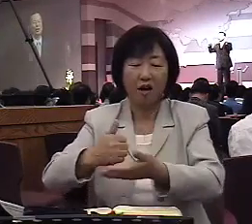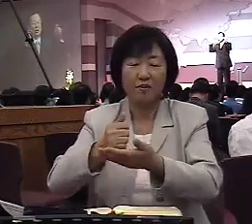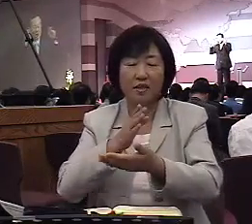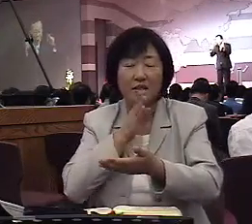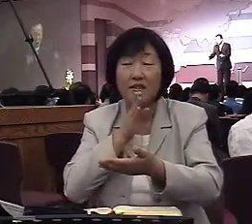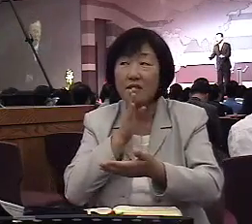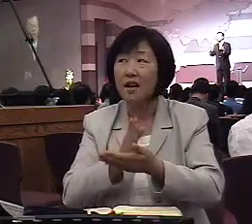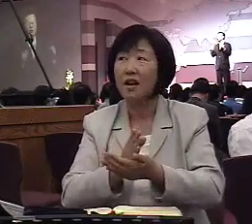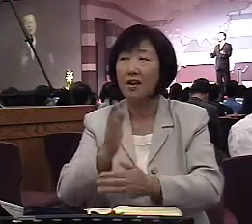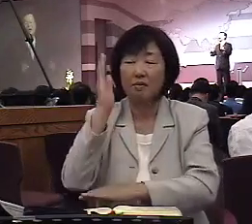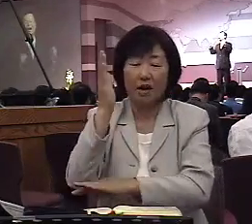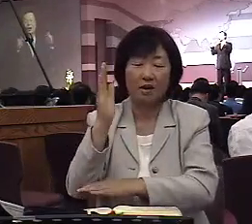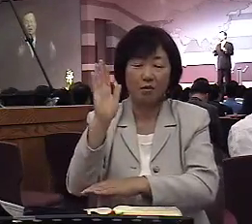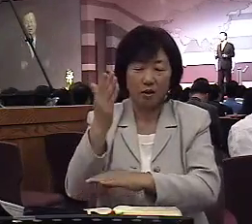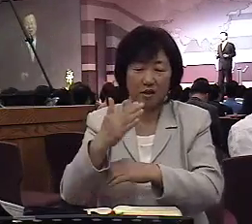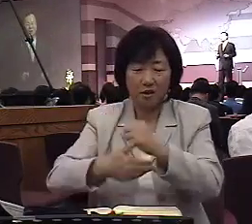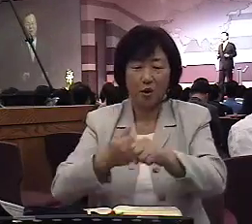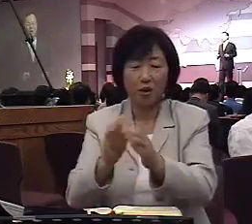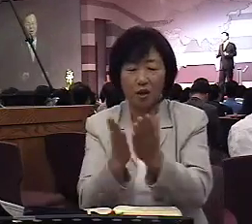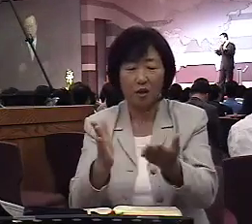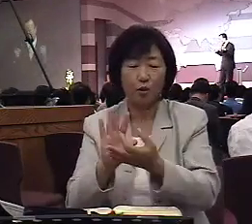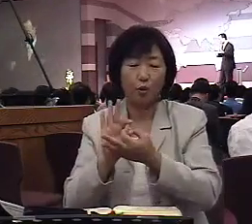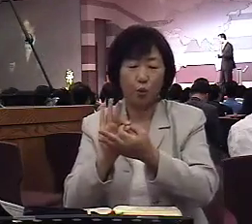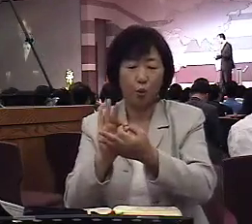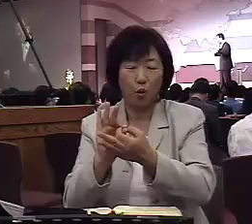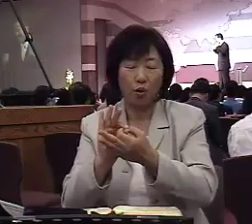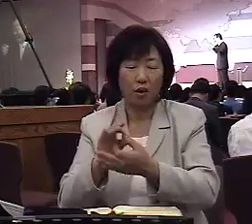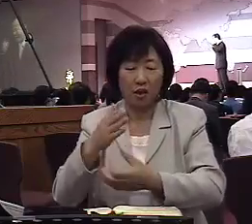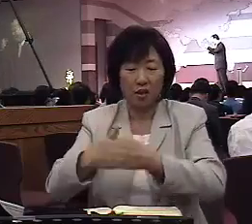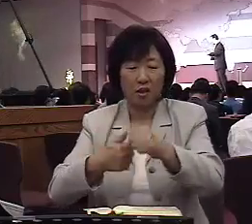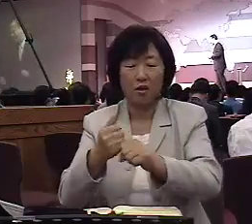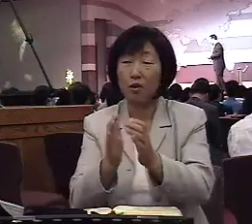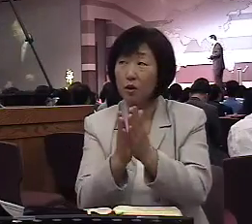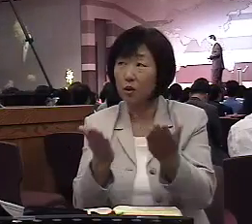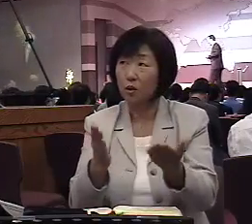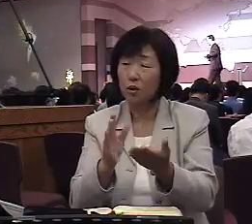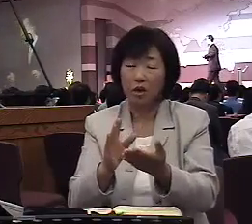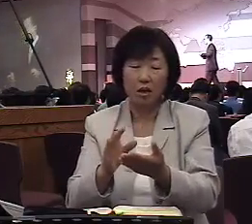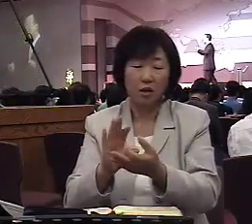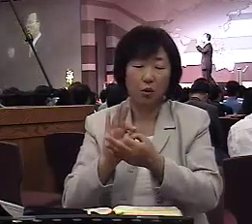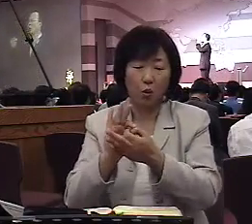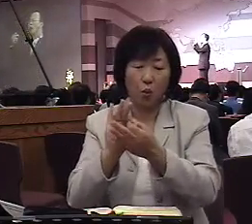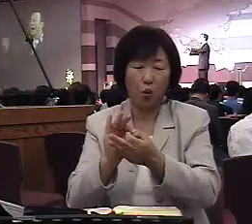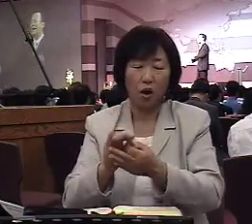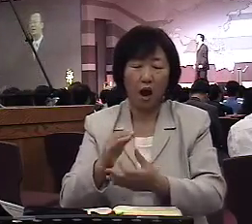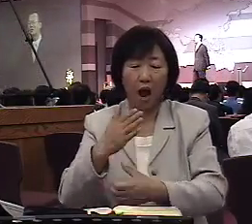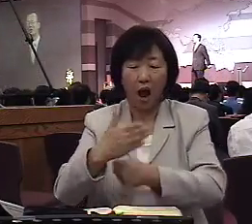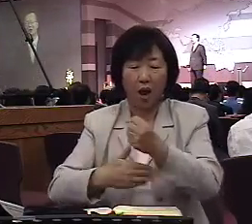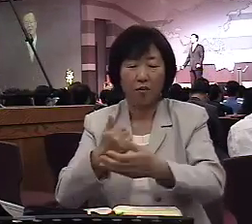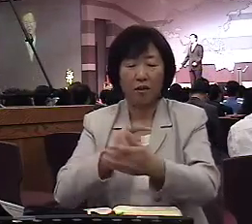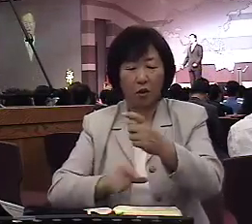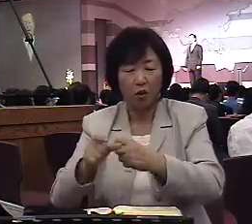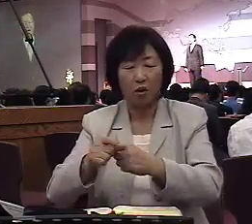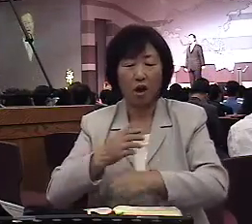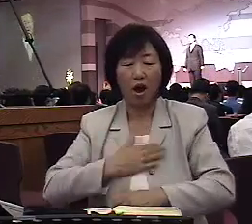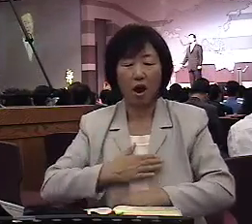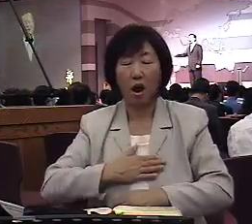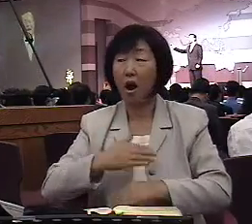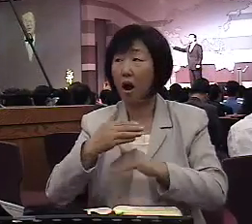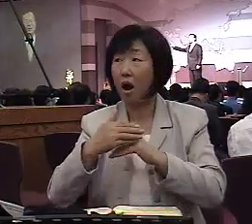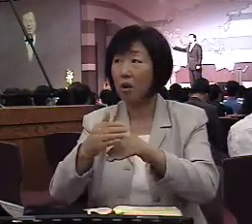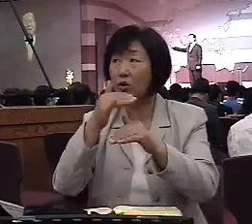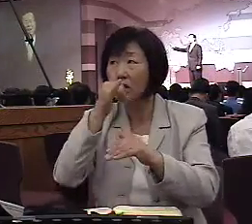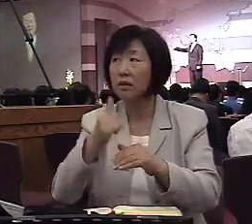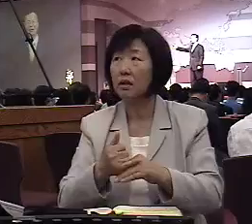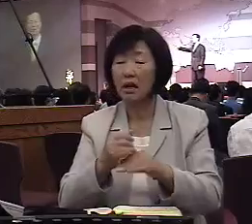말씀이 되는 성경을 우리가 통해서, 그 성경을 통해 살아있는 말씀을 통해 하나님을 더욱더 알아갈 수 있어야 합니다.